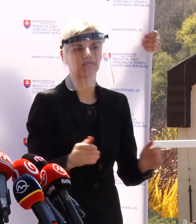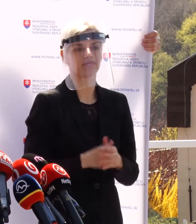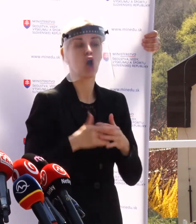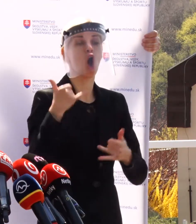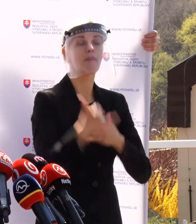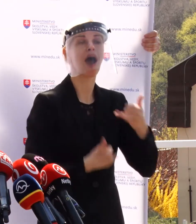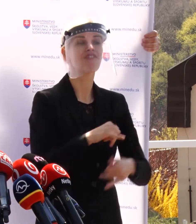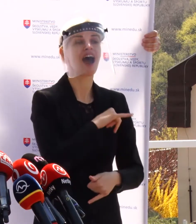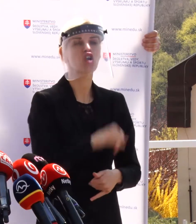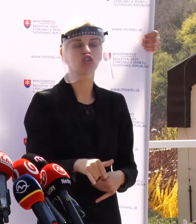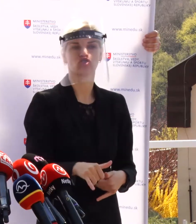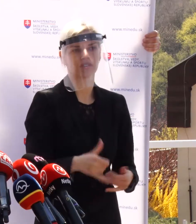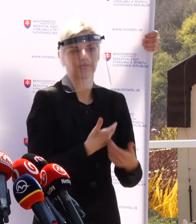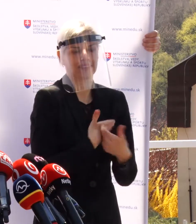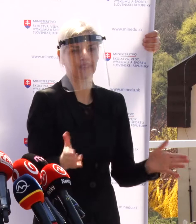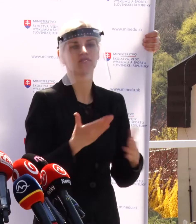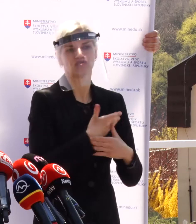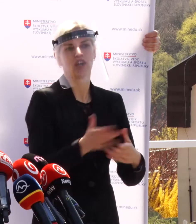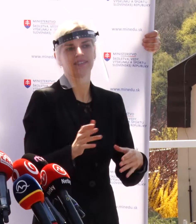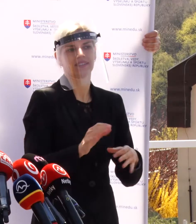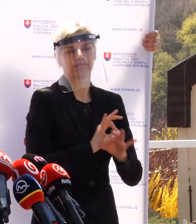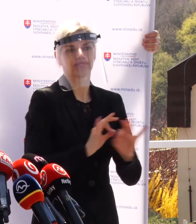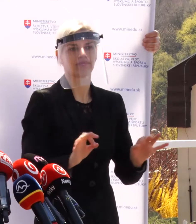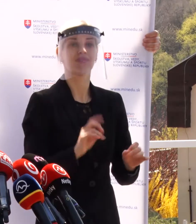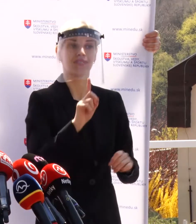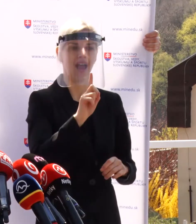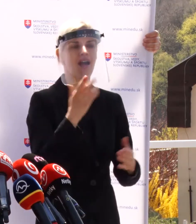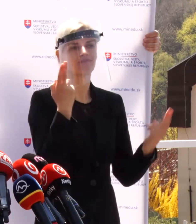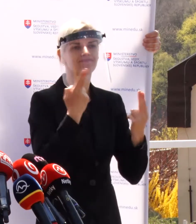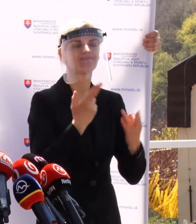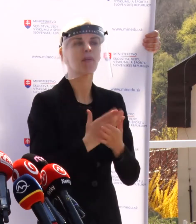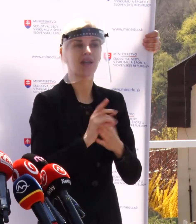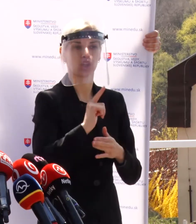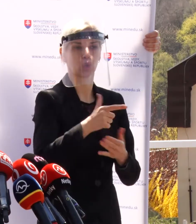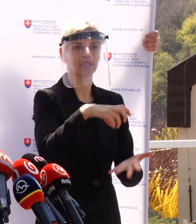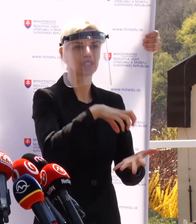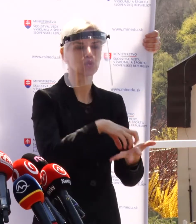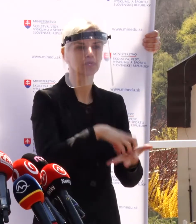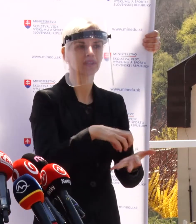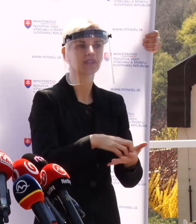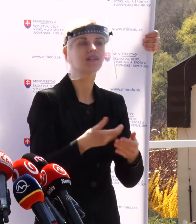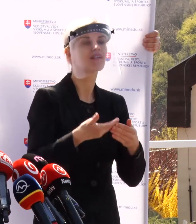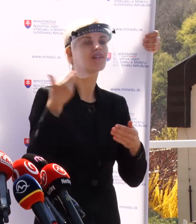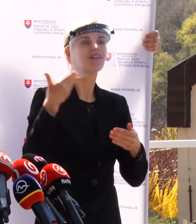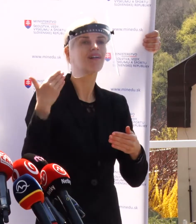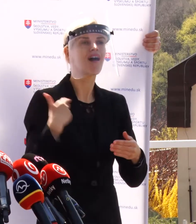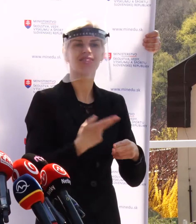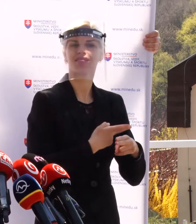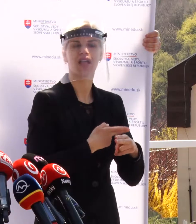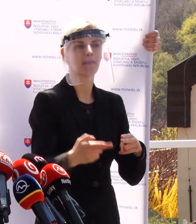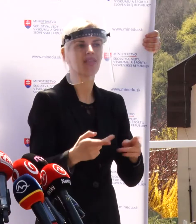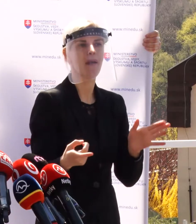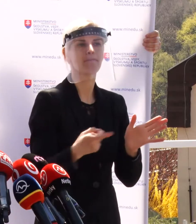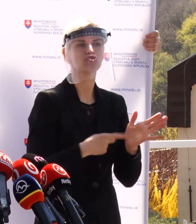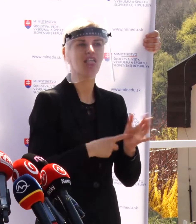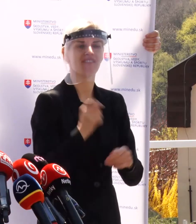môžu nastať prípady u žiakov najmä druhého stupňa, kedy z nejakých subjektívnych dôvodov žiaci neplnia tie požiadavky, ktoré na nich